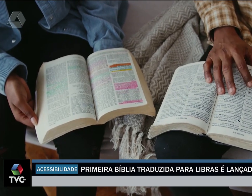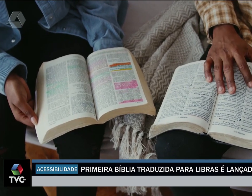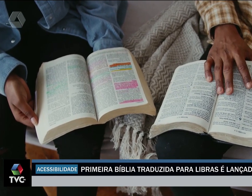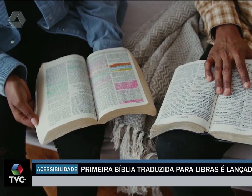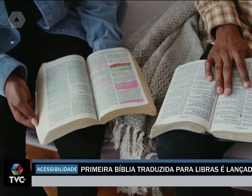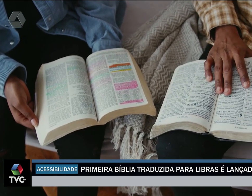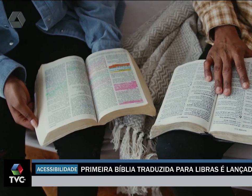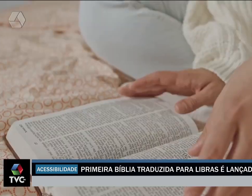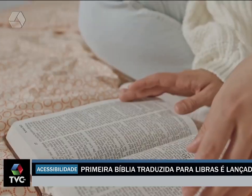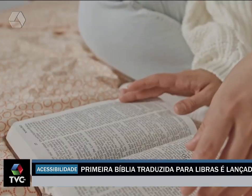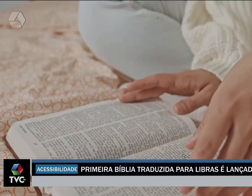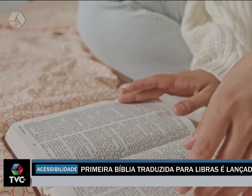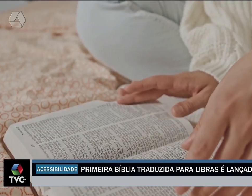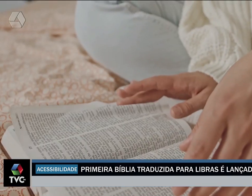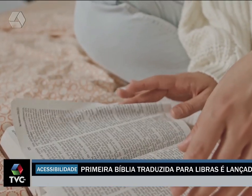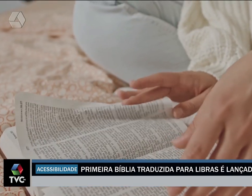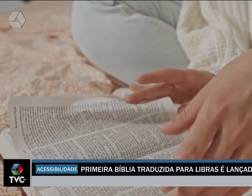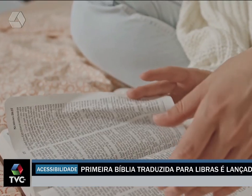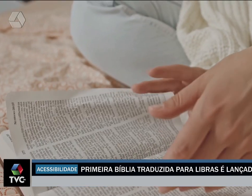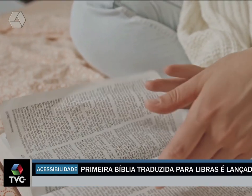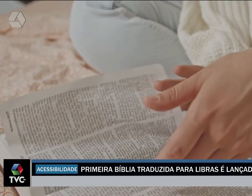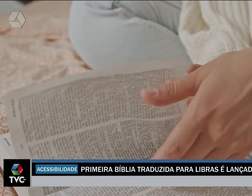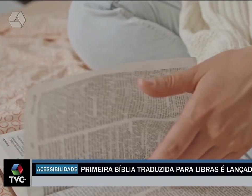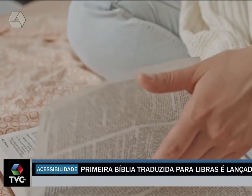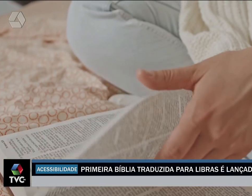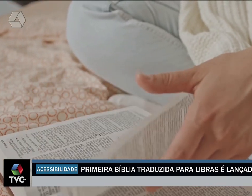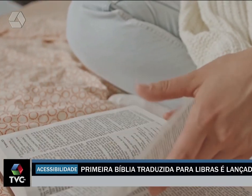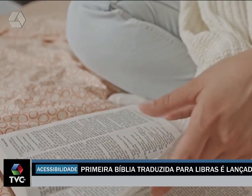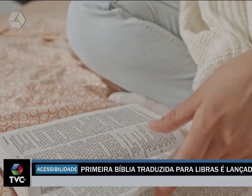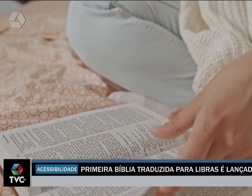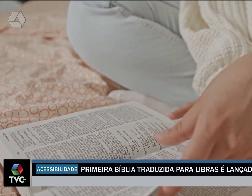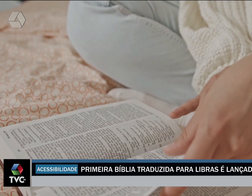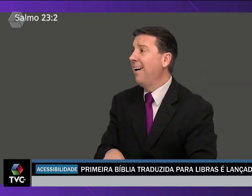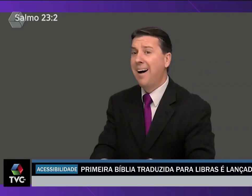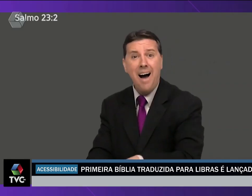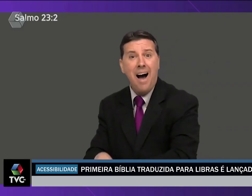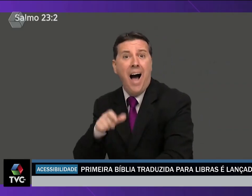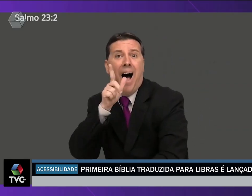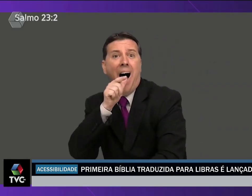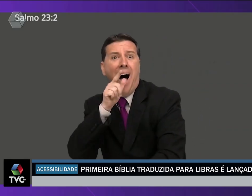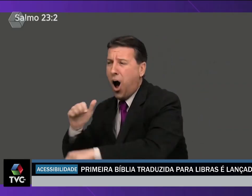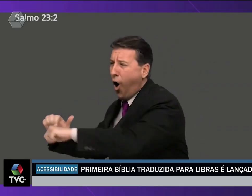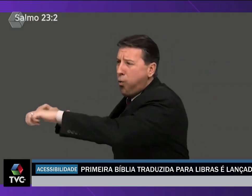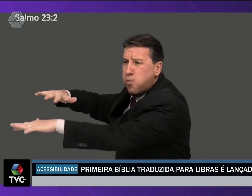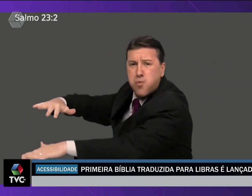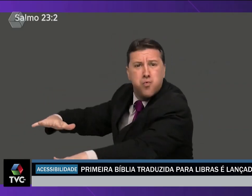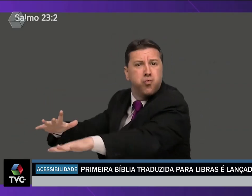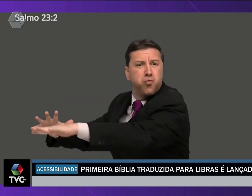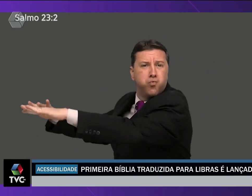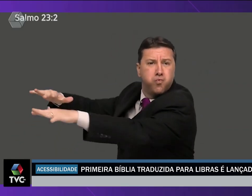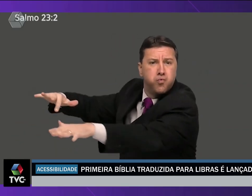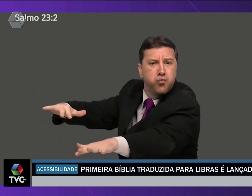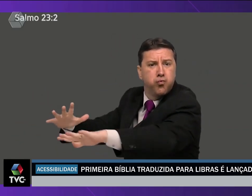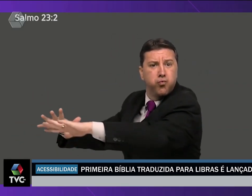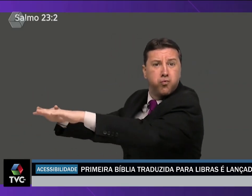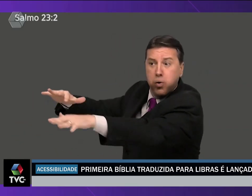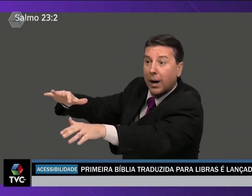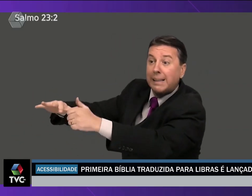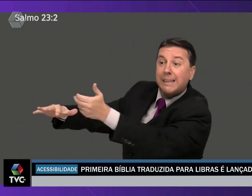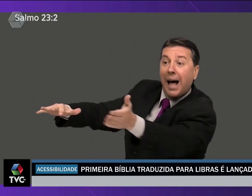o mundo, a Bíblia, ganha agora uma versão traduzida na língua brasileira de sinais. Após 16 anos de